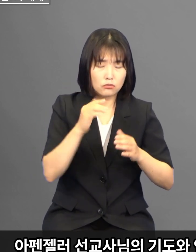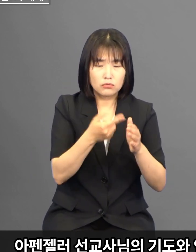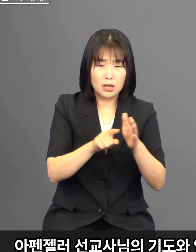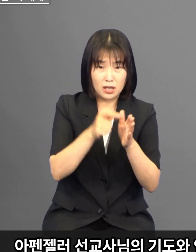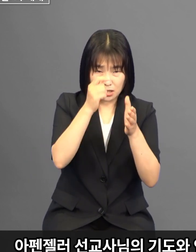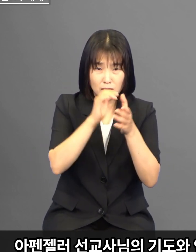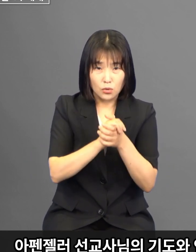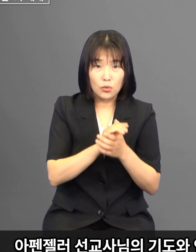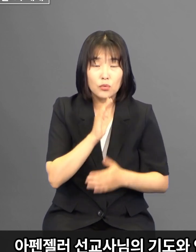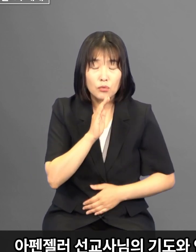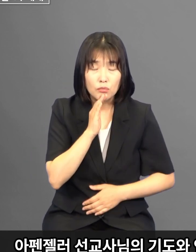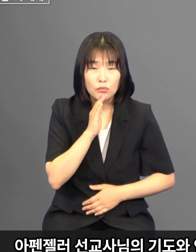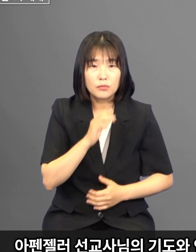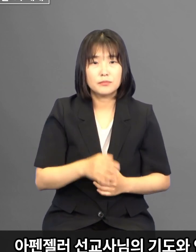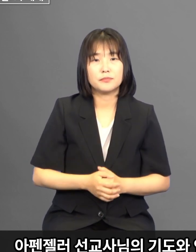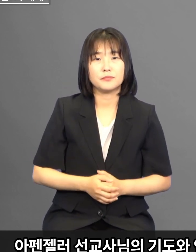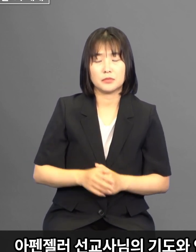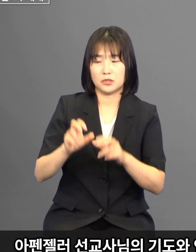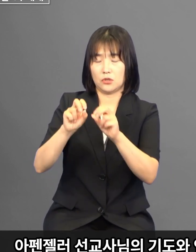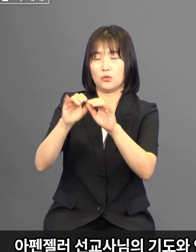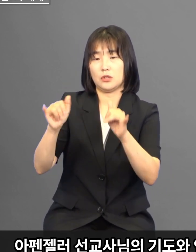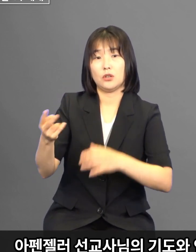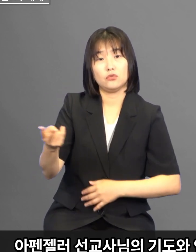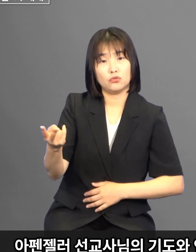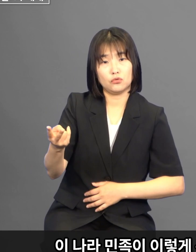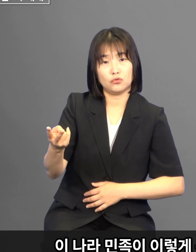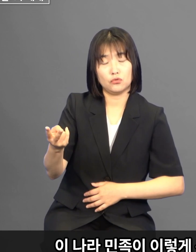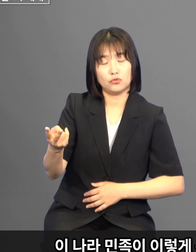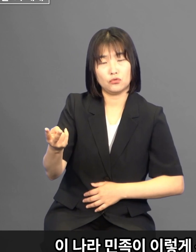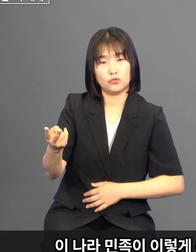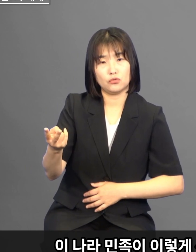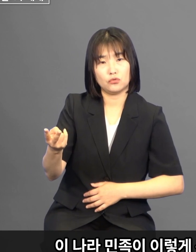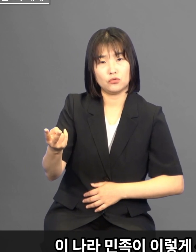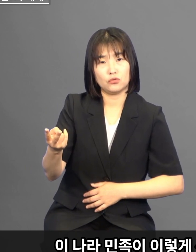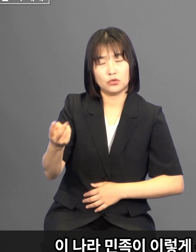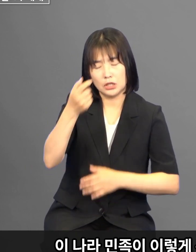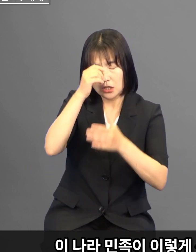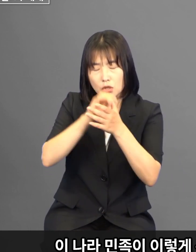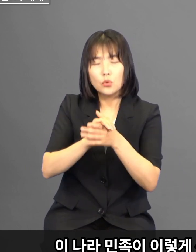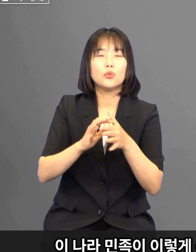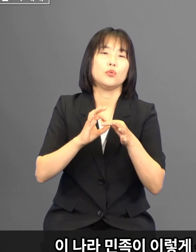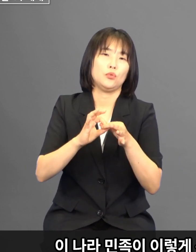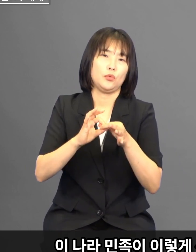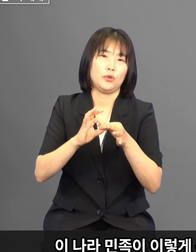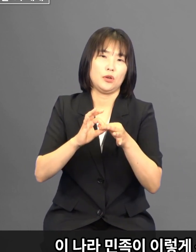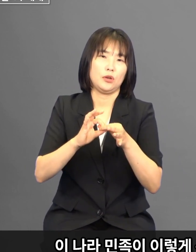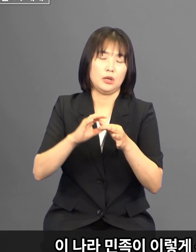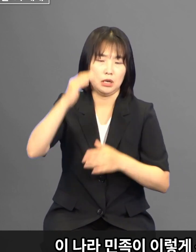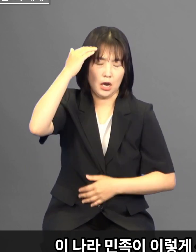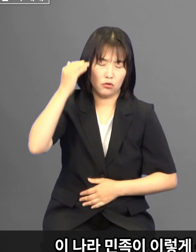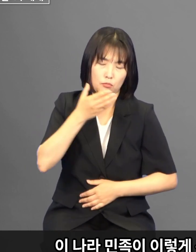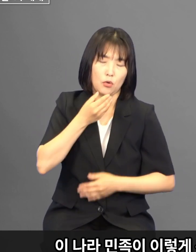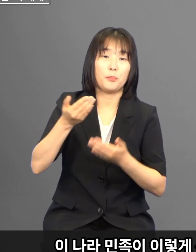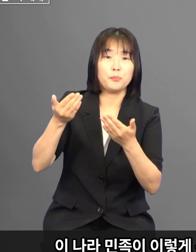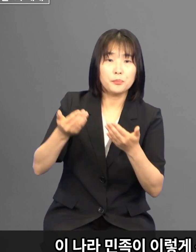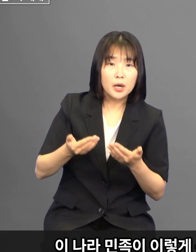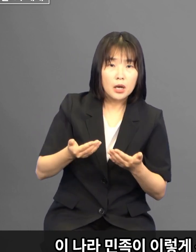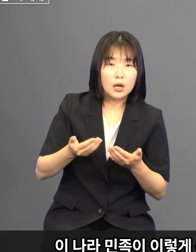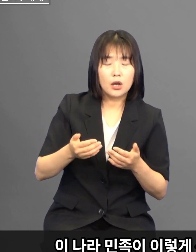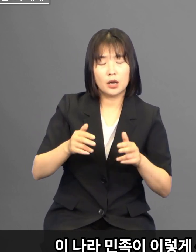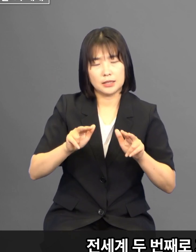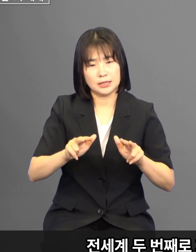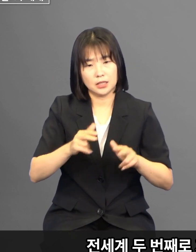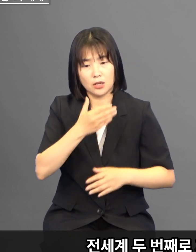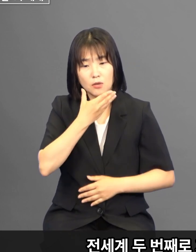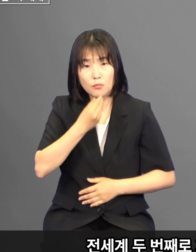선교사님의 기도와 언더 선교사님이 함께 선교를 통하여 이 나라 민족이 이렇게 복을 받고 이제는 복을